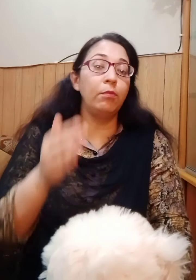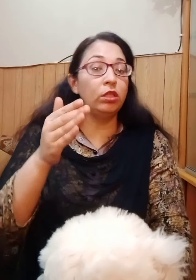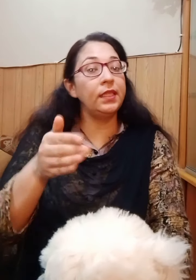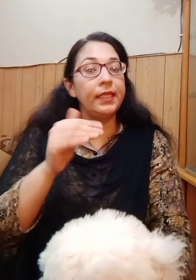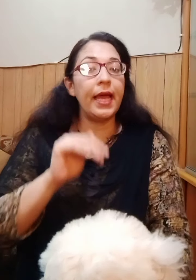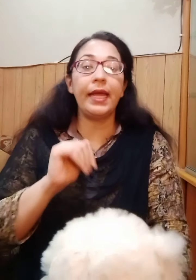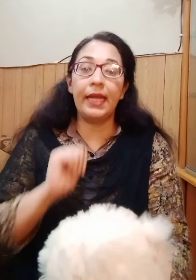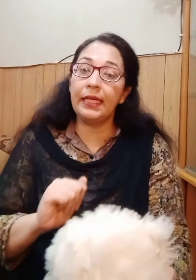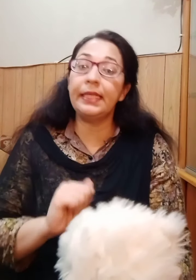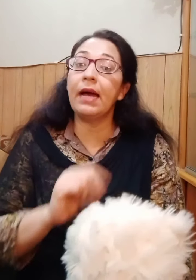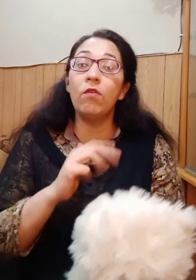कि